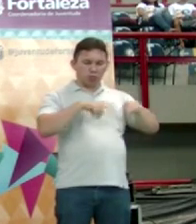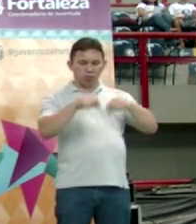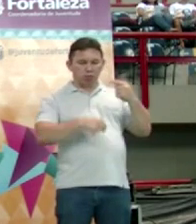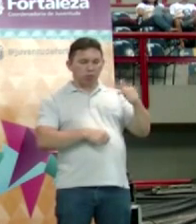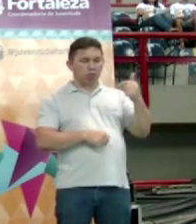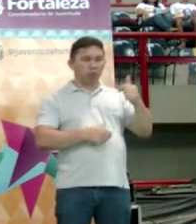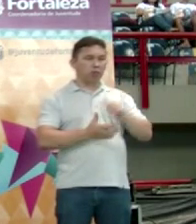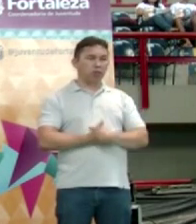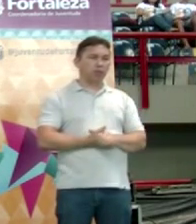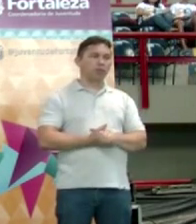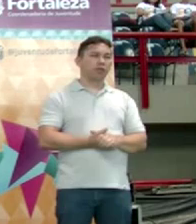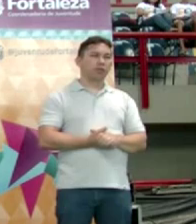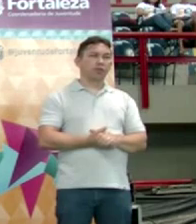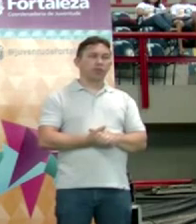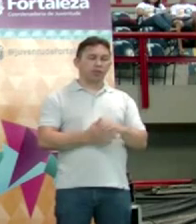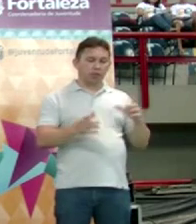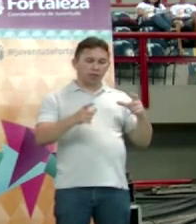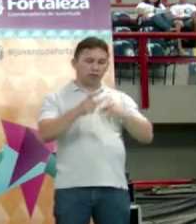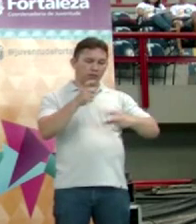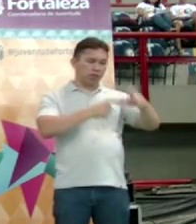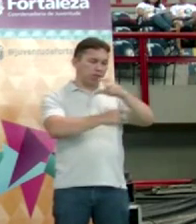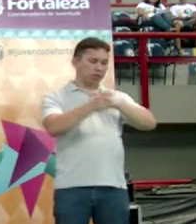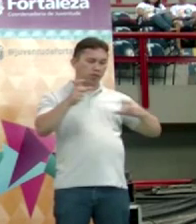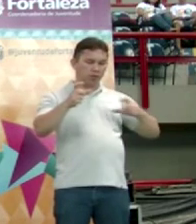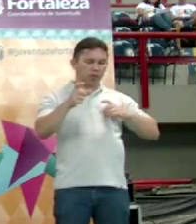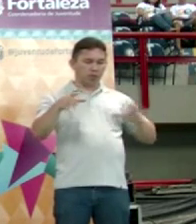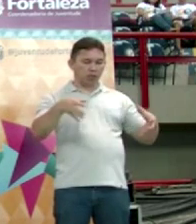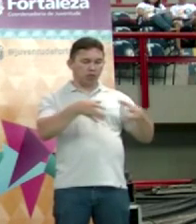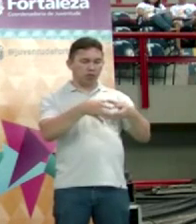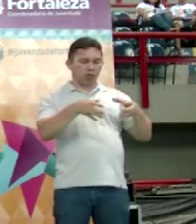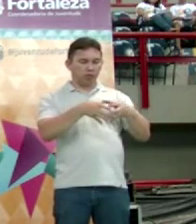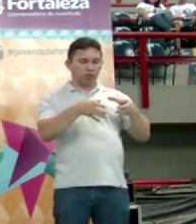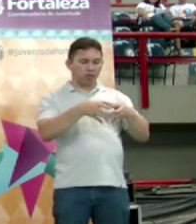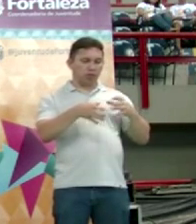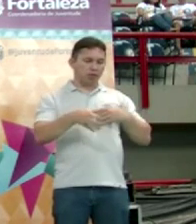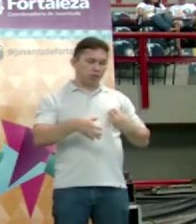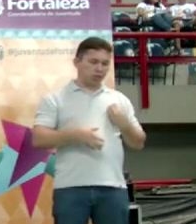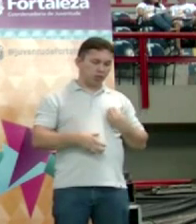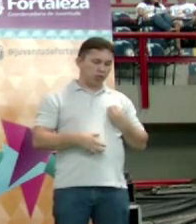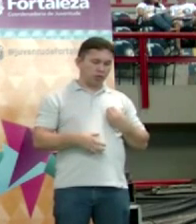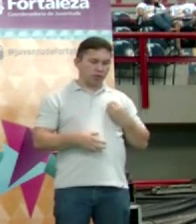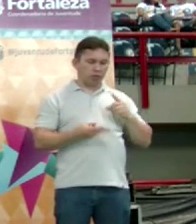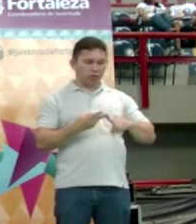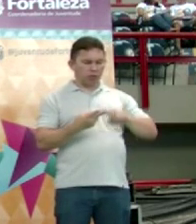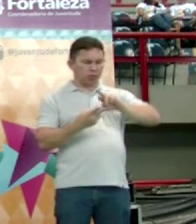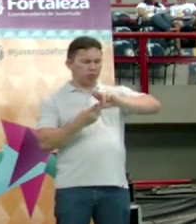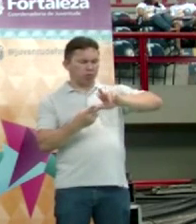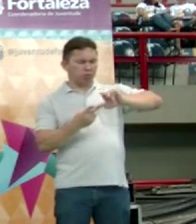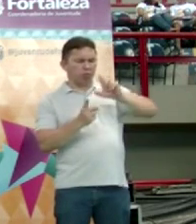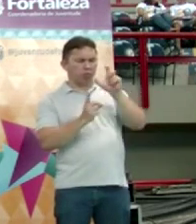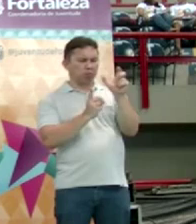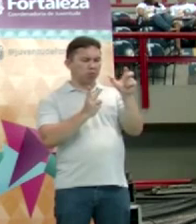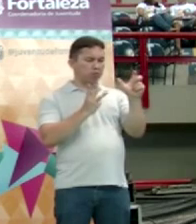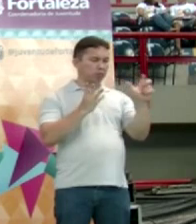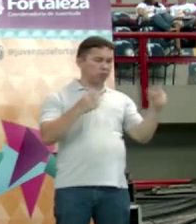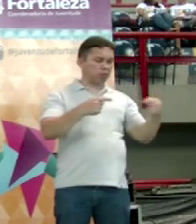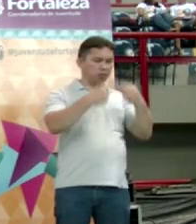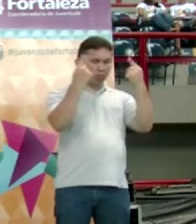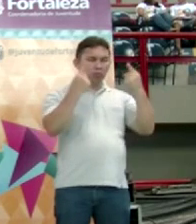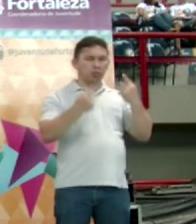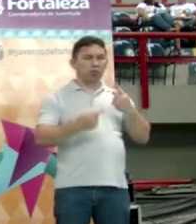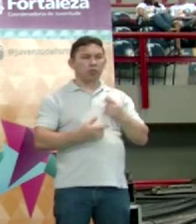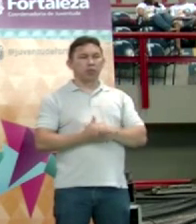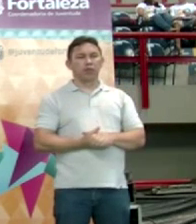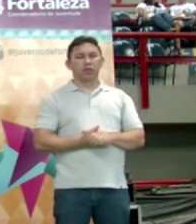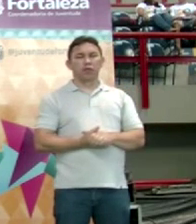seletivo. Esse composto possui os grupos funcionais carboxilato, amino e fosfonato,